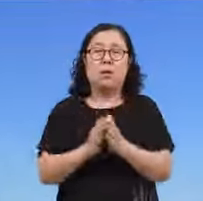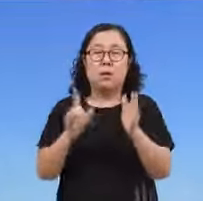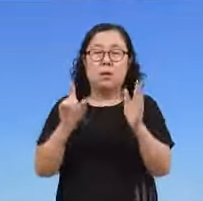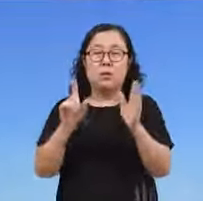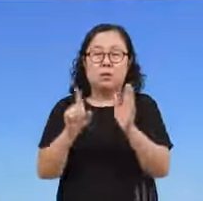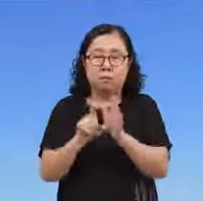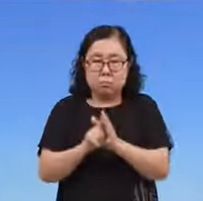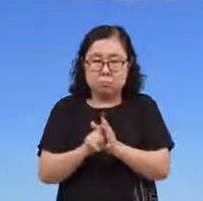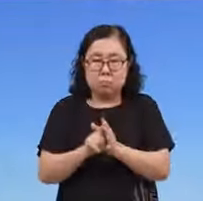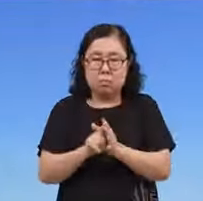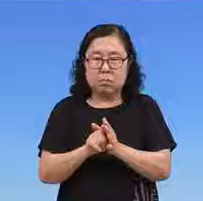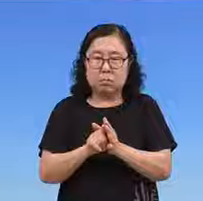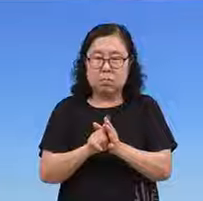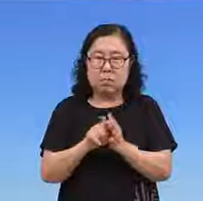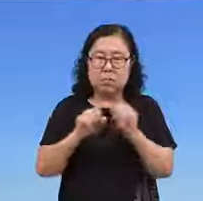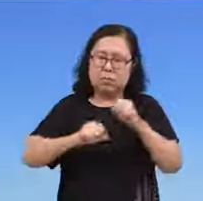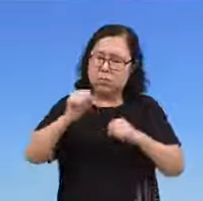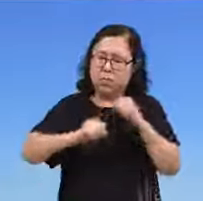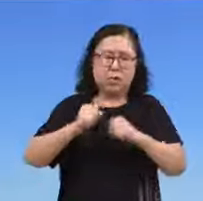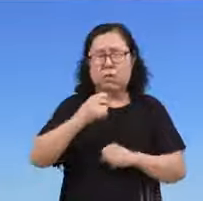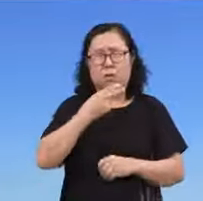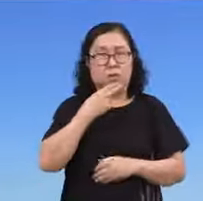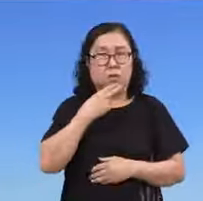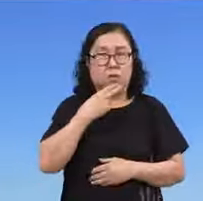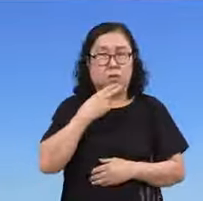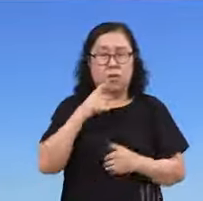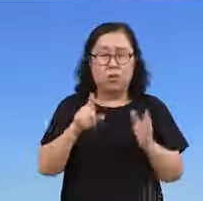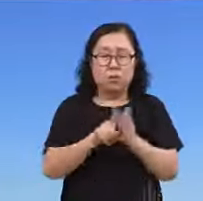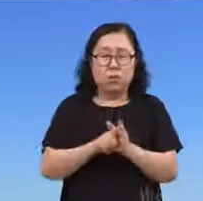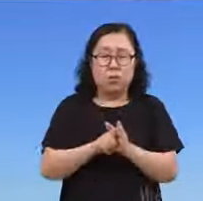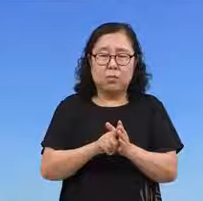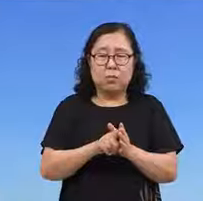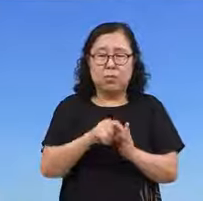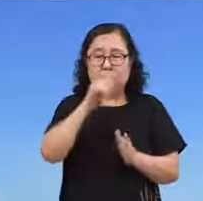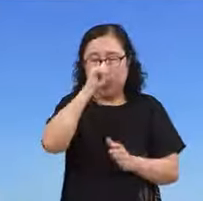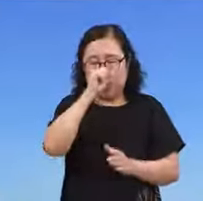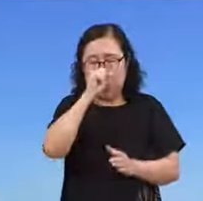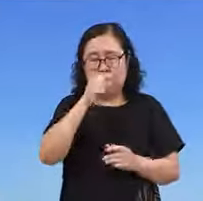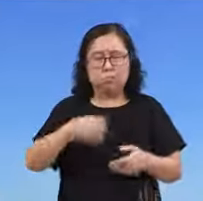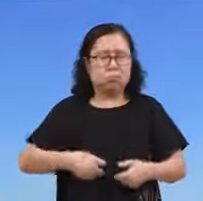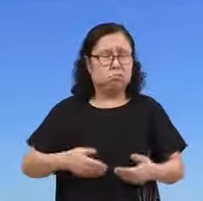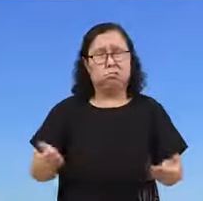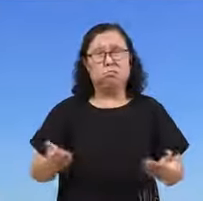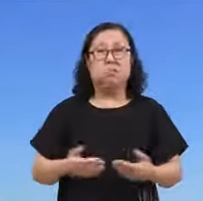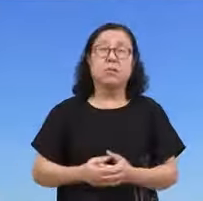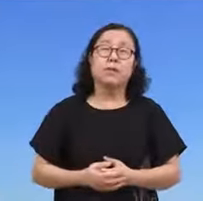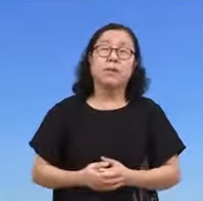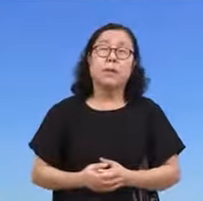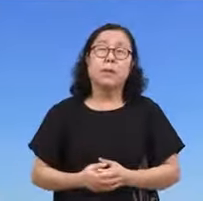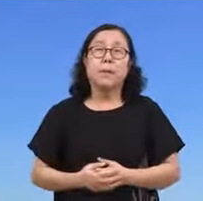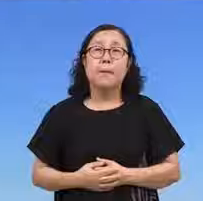믿음이 작동이 되지 않는데 그 믿음 좋음이 무슨 소용이 있느냐고요.